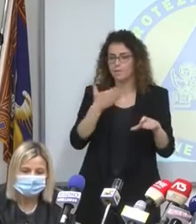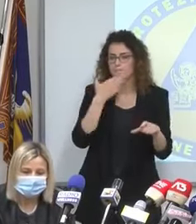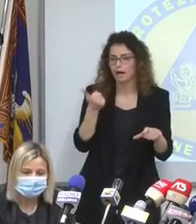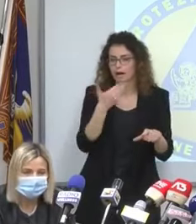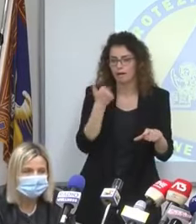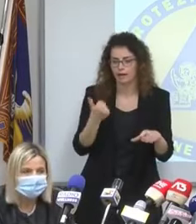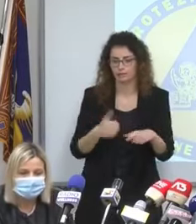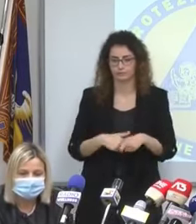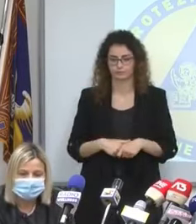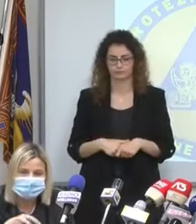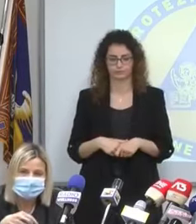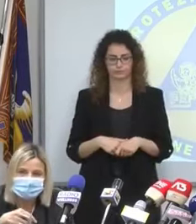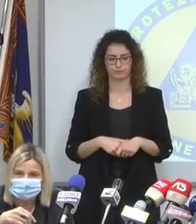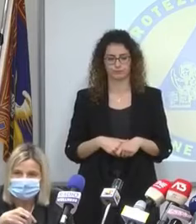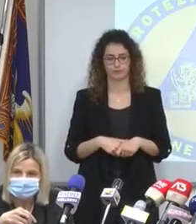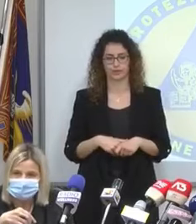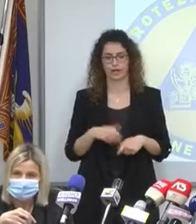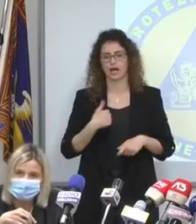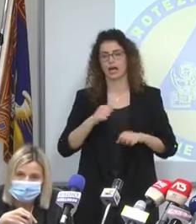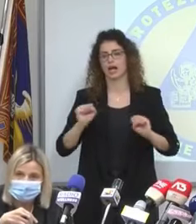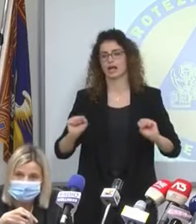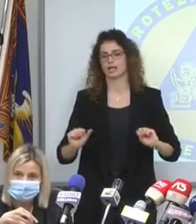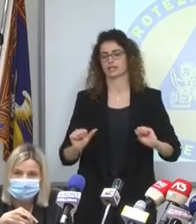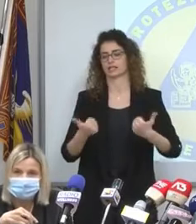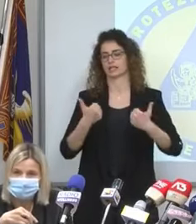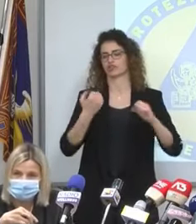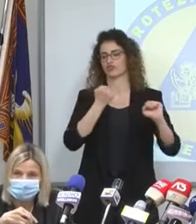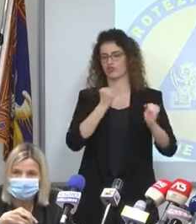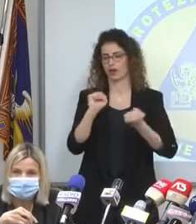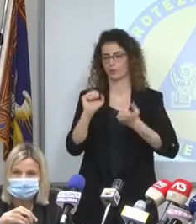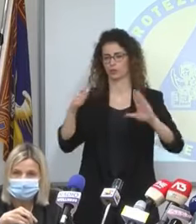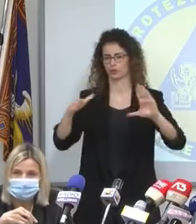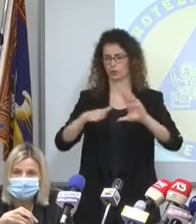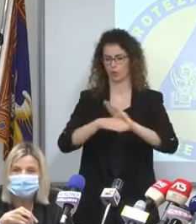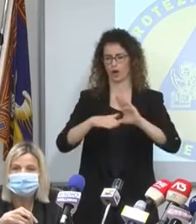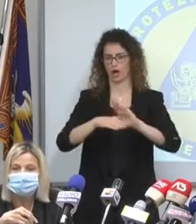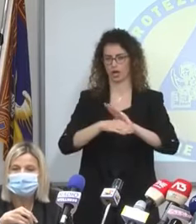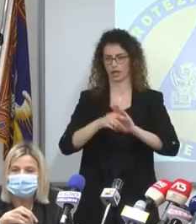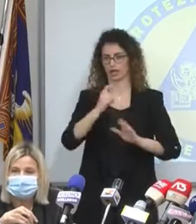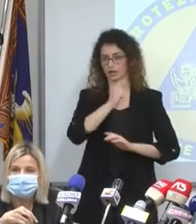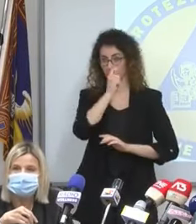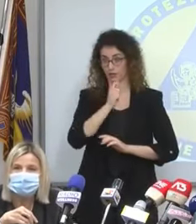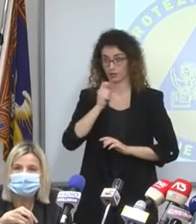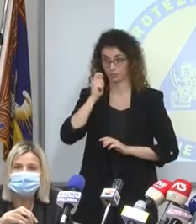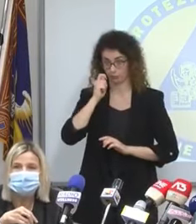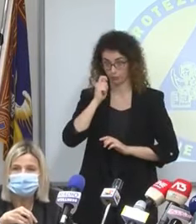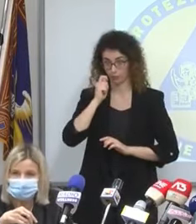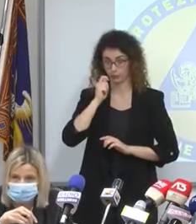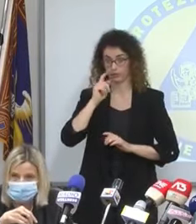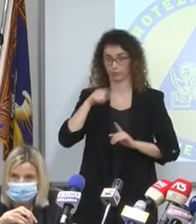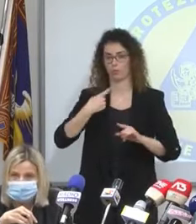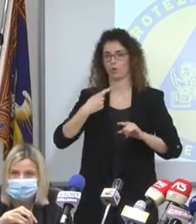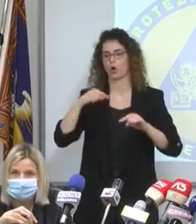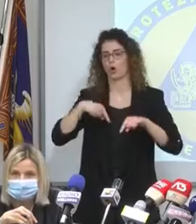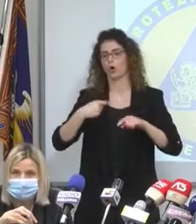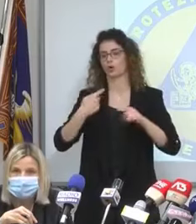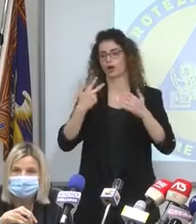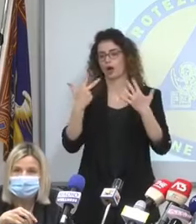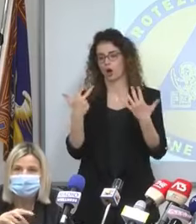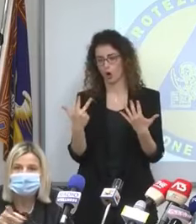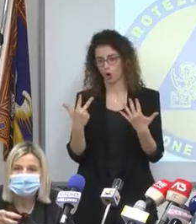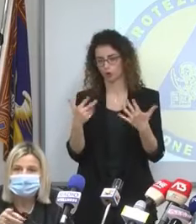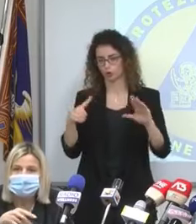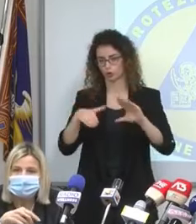vaccini. Le 16 famose squadre che c'erano a fare tamponi, che sono state trasformate in 8 squadre,